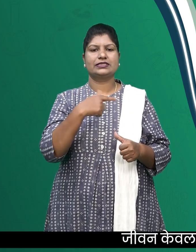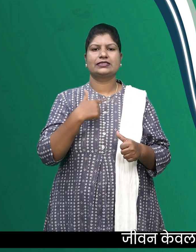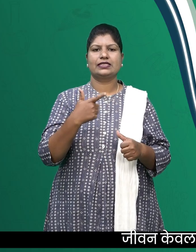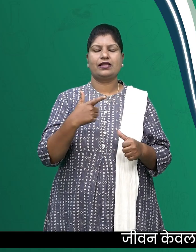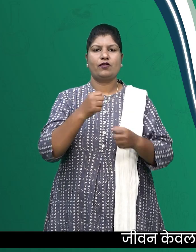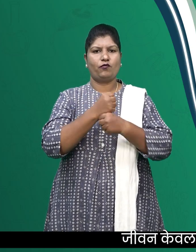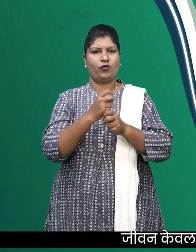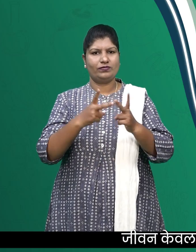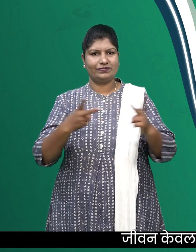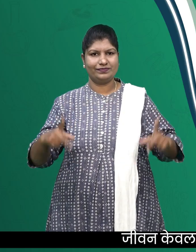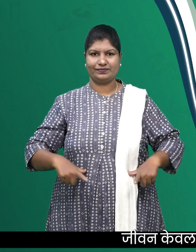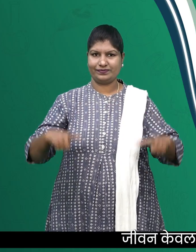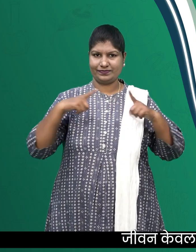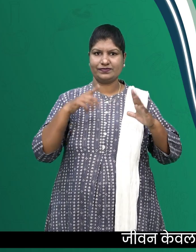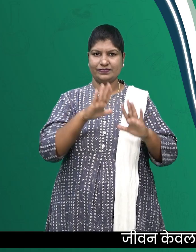ही उत्पन्न होते हैं।